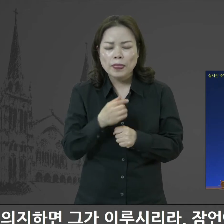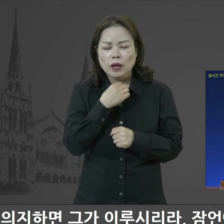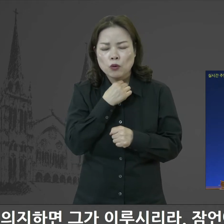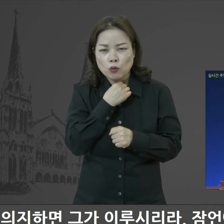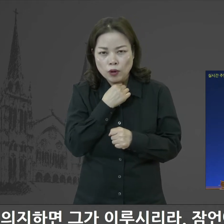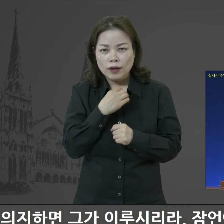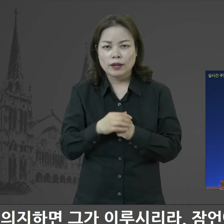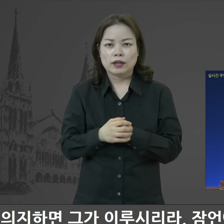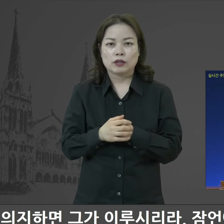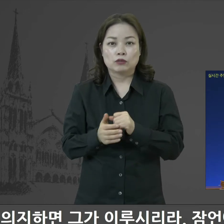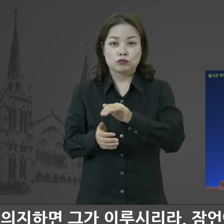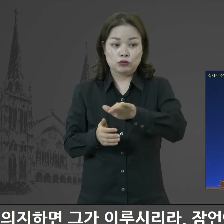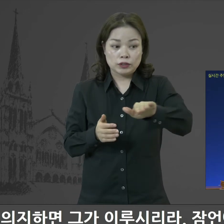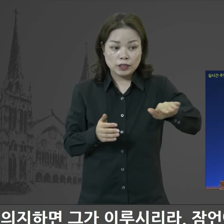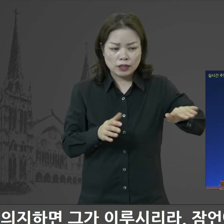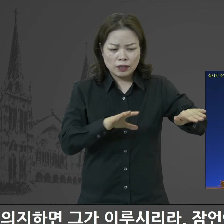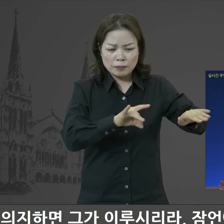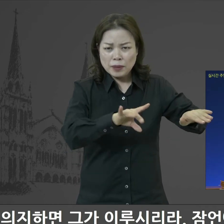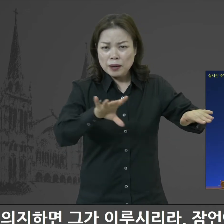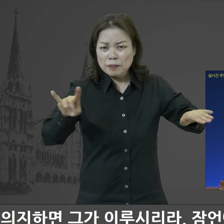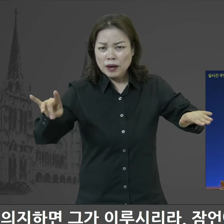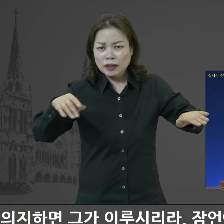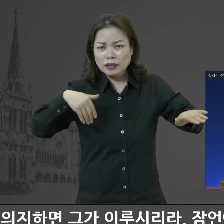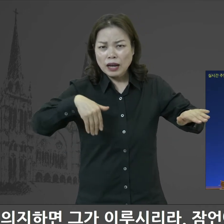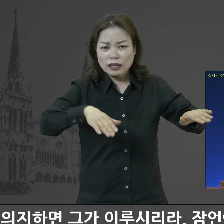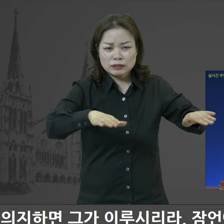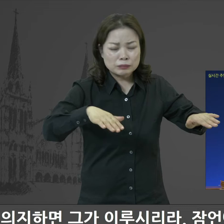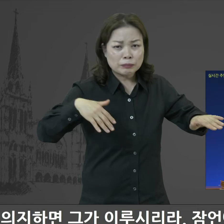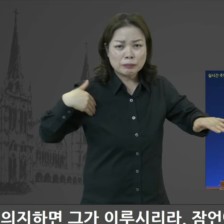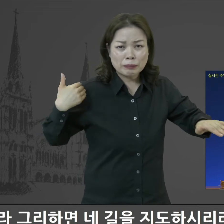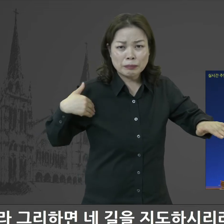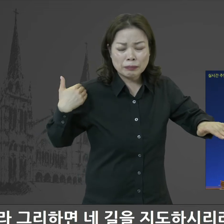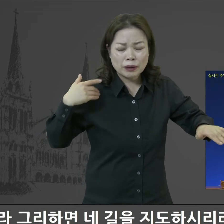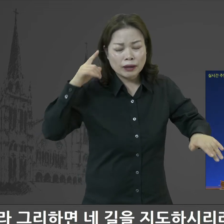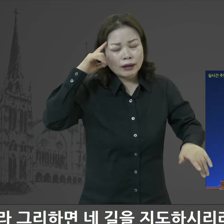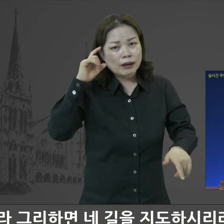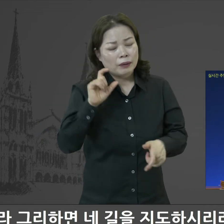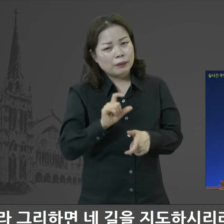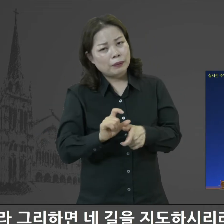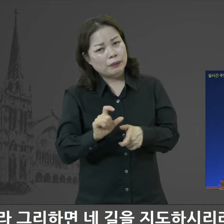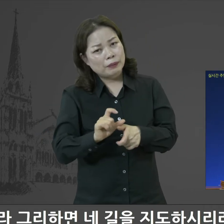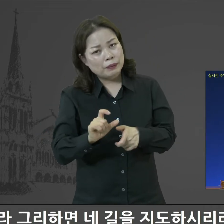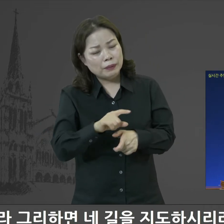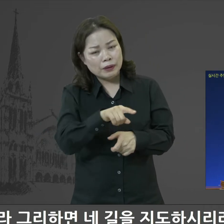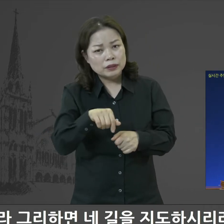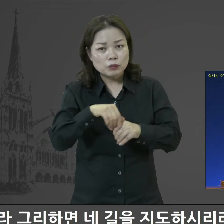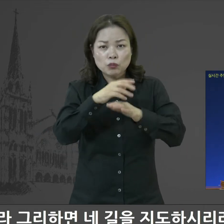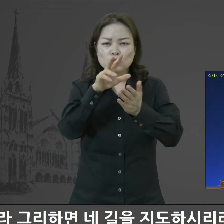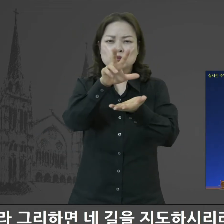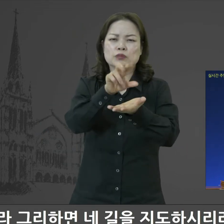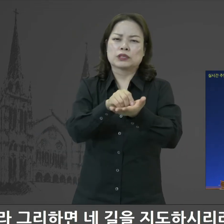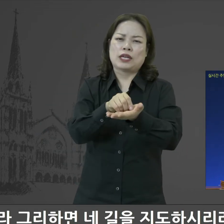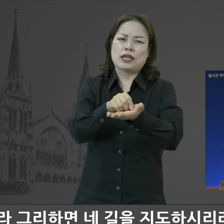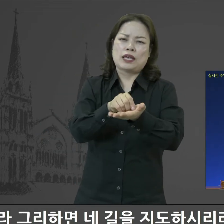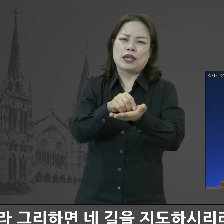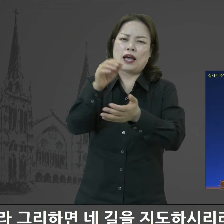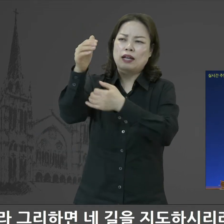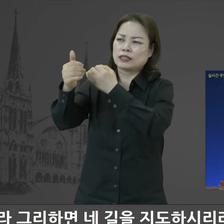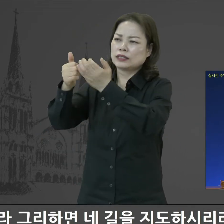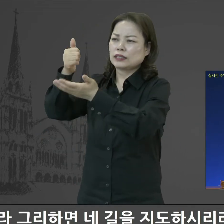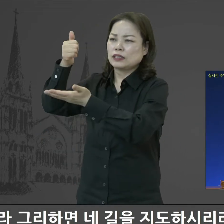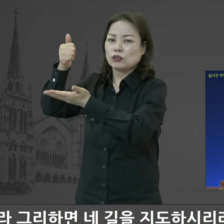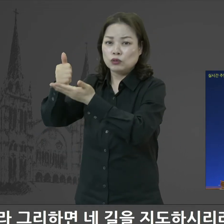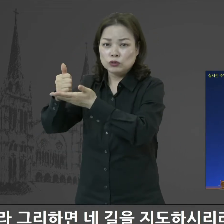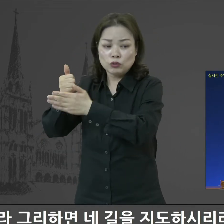바라기는 때로는 우리가 가야 할 길을 알지 못해서 고민할 때 이 모든 문제를 이미